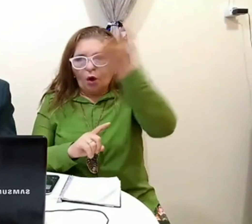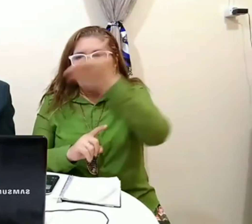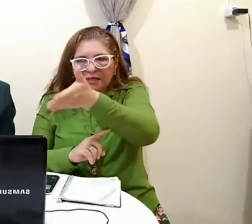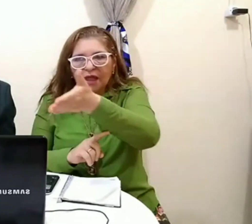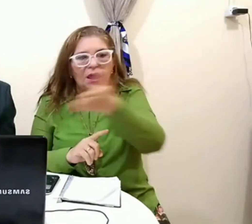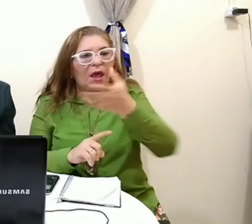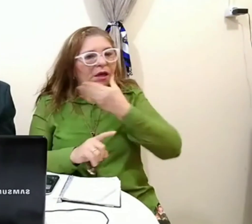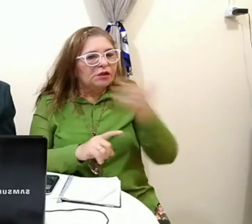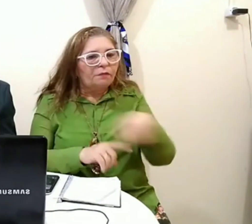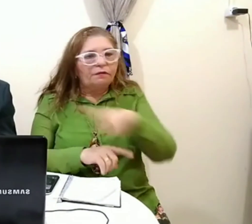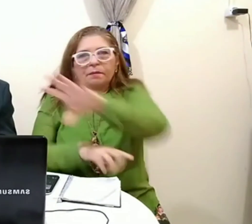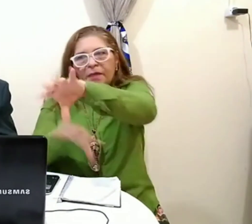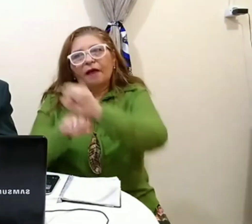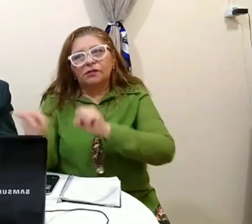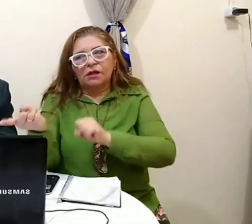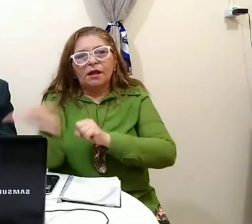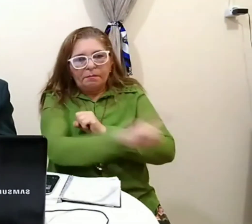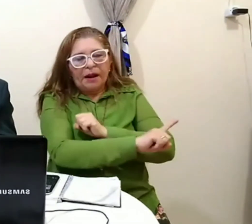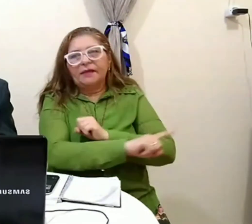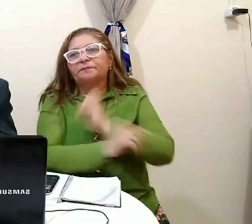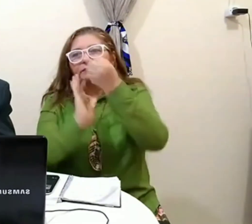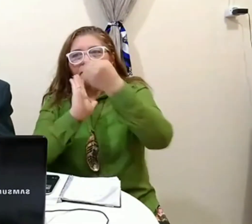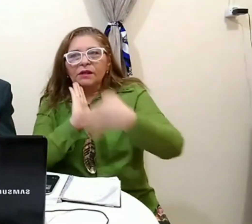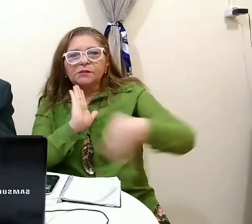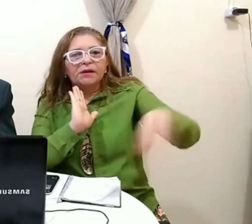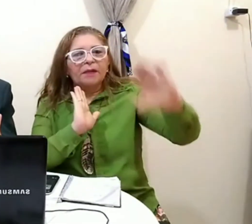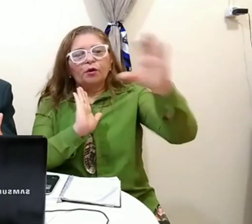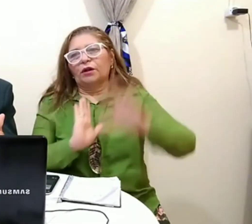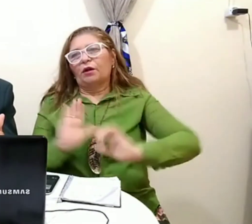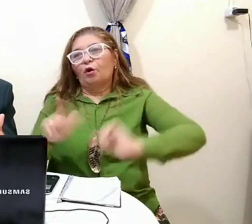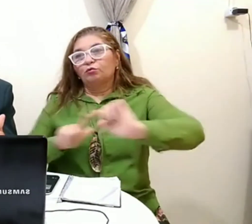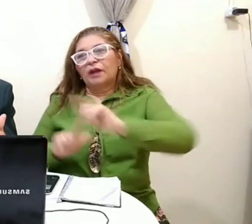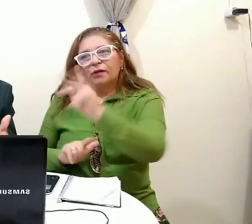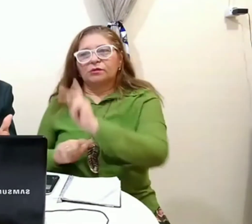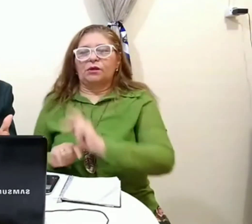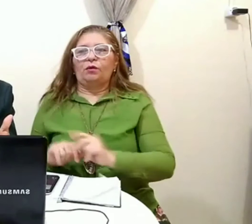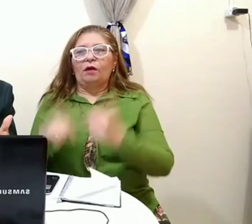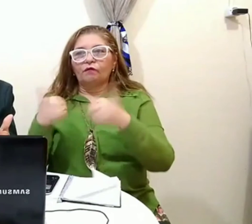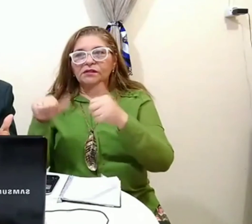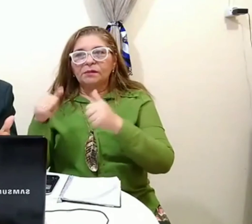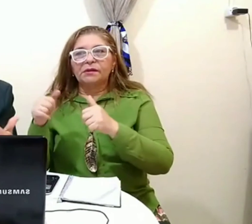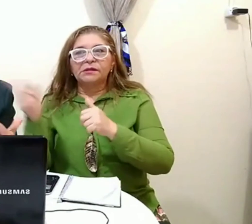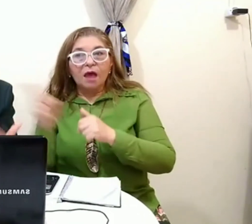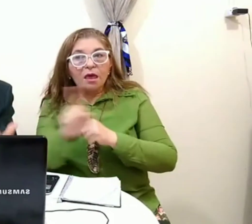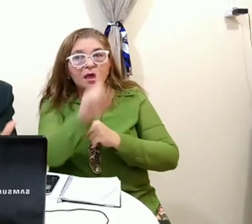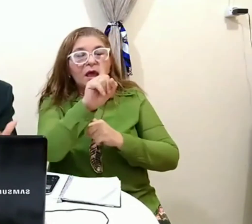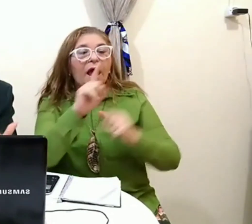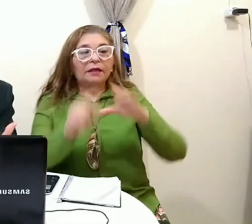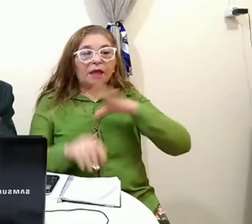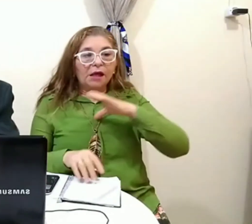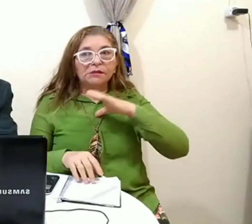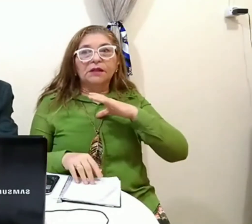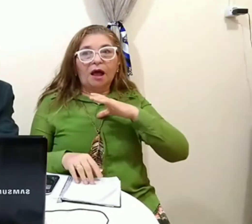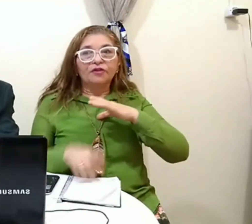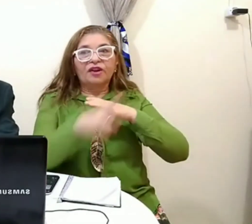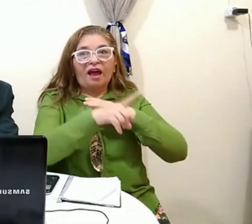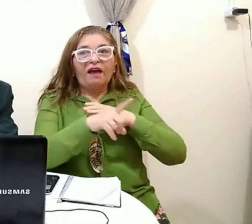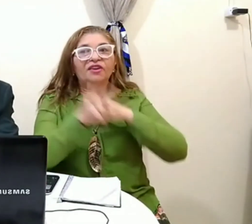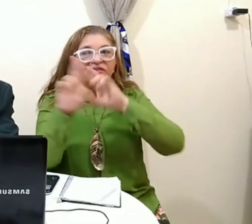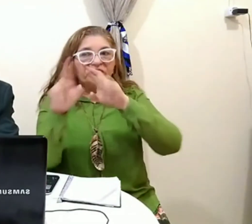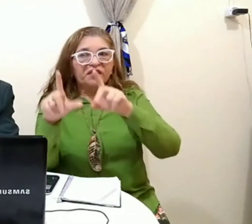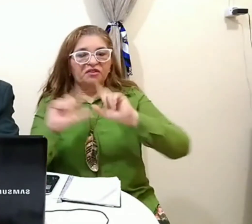mandei esses homens virem te procurar, porque você tem uma missão. Você precisa ir até Cornélio para pregar a palavra de